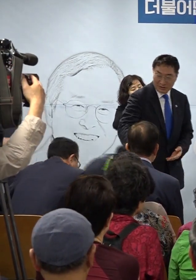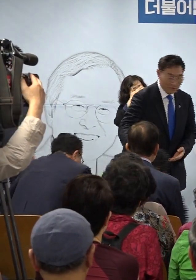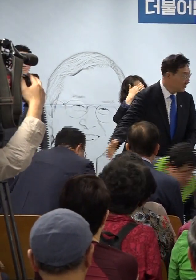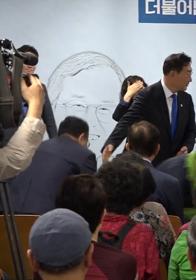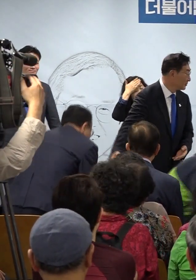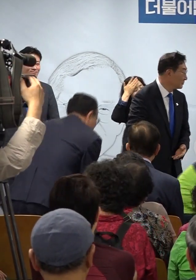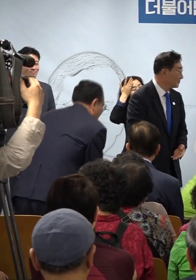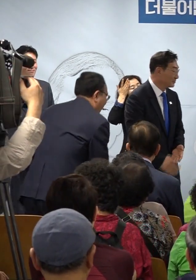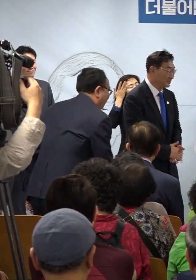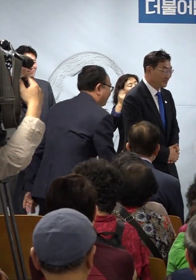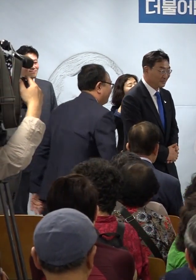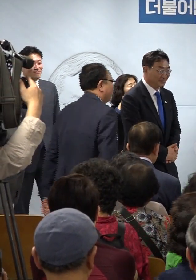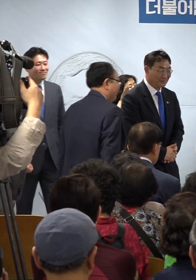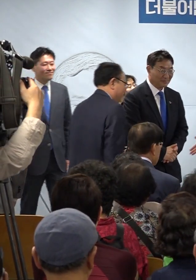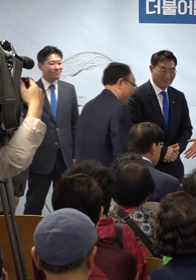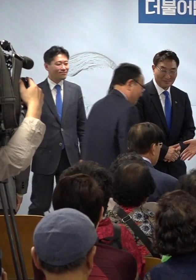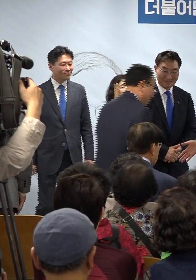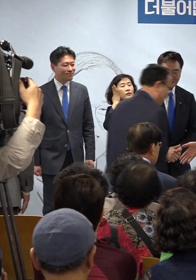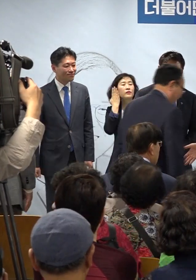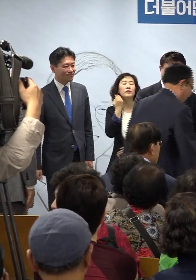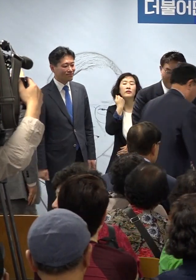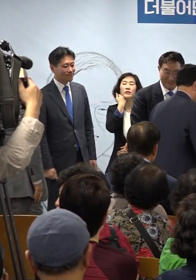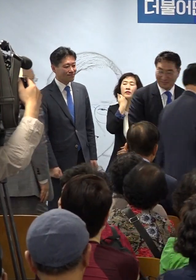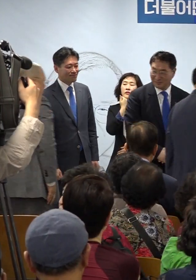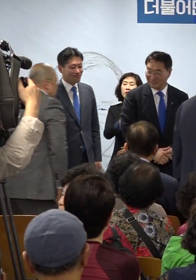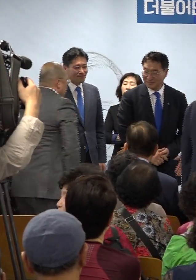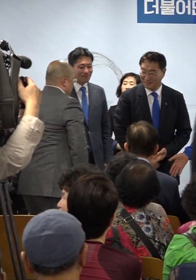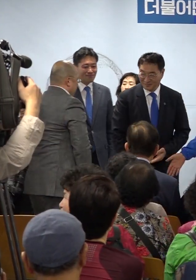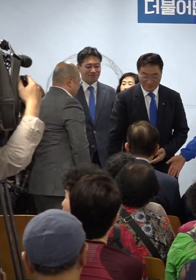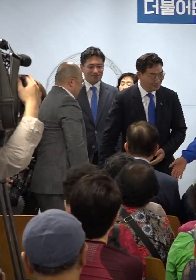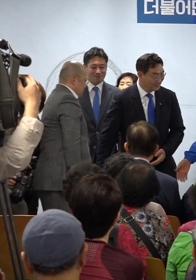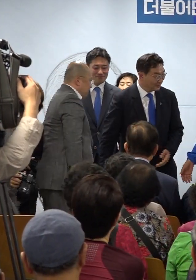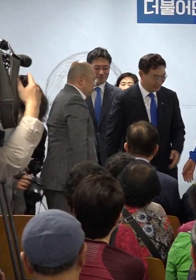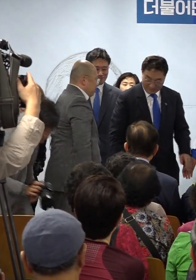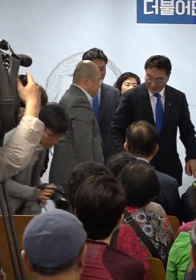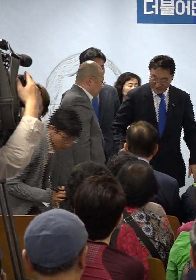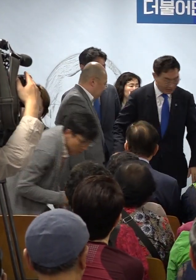반드시 승리하겠다 이런 결의를 한번 보여주도록 합시다.